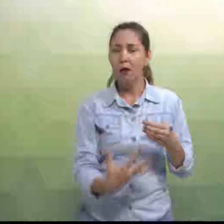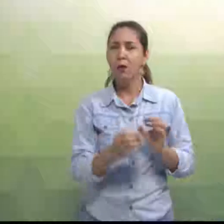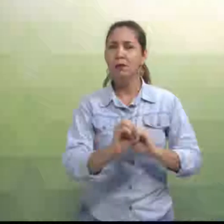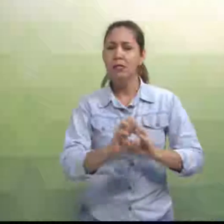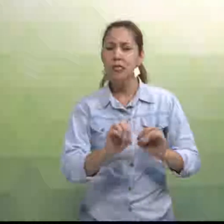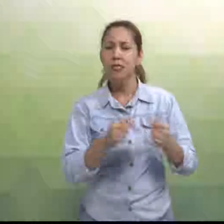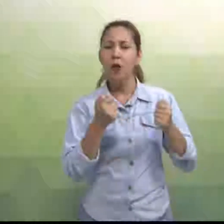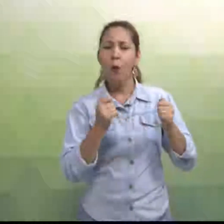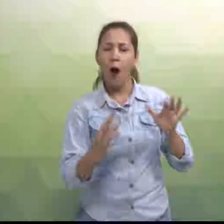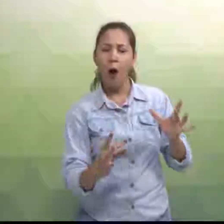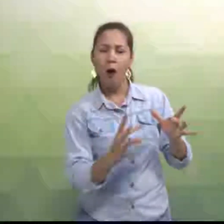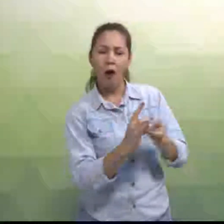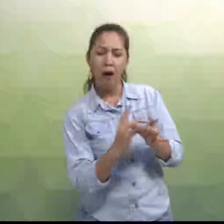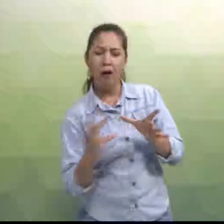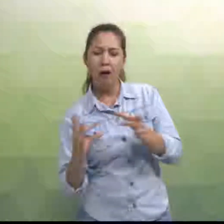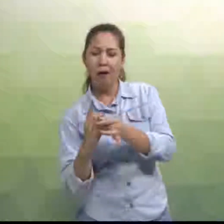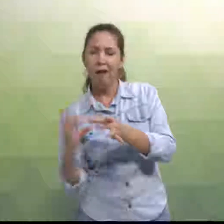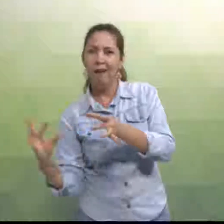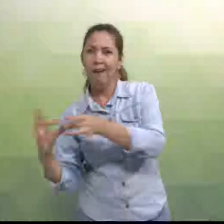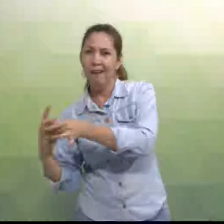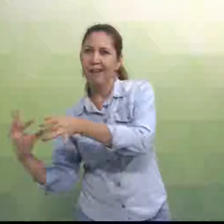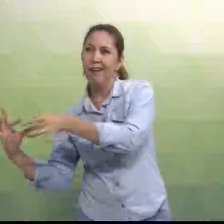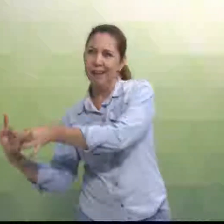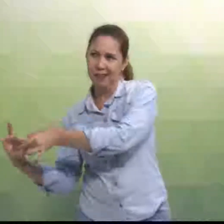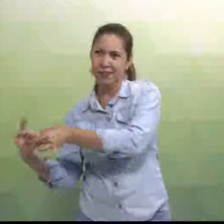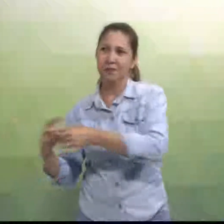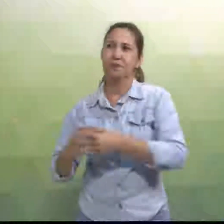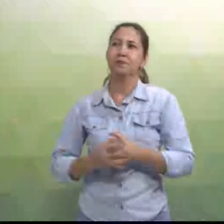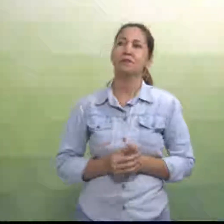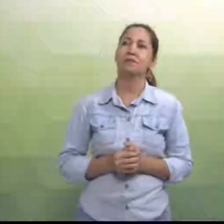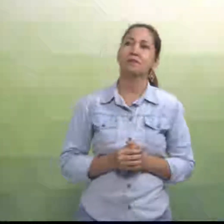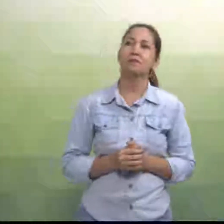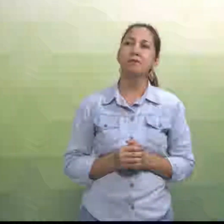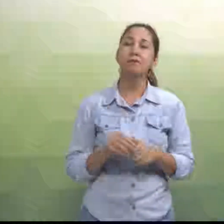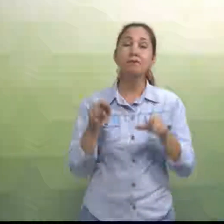de conteúdos e todos contextualizados.